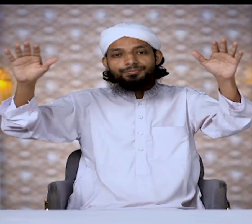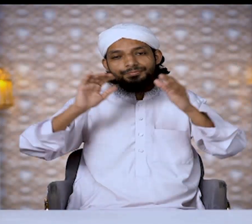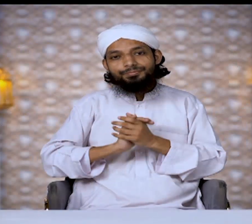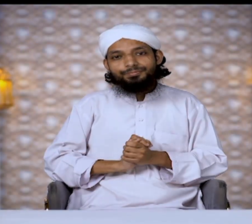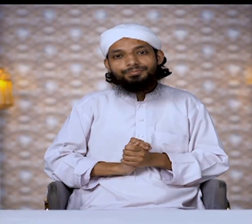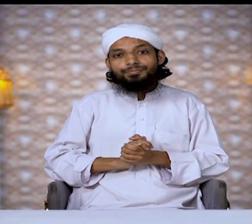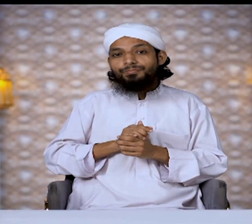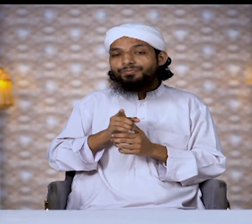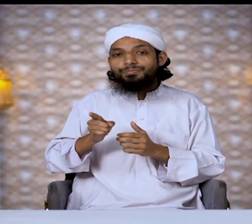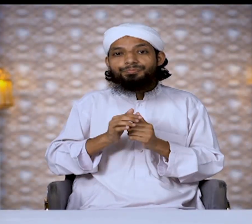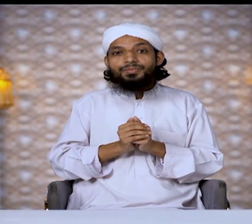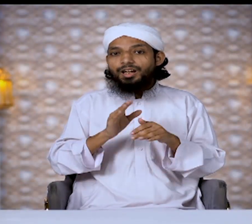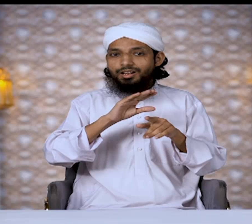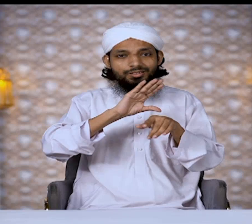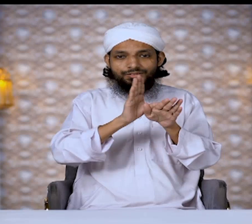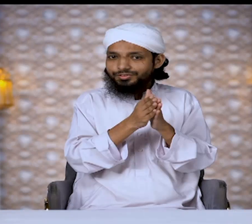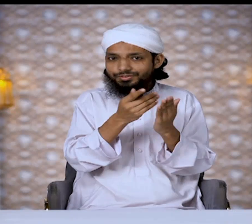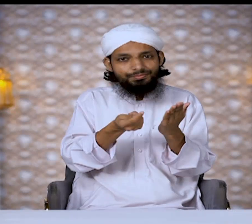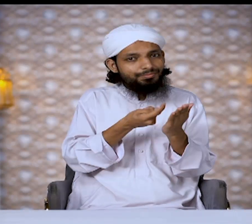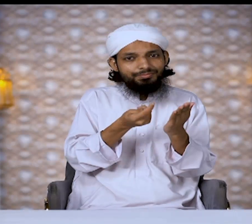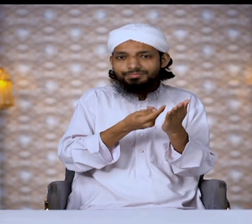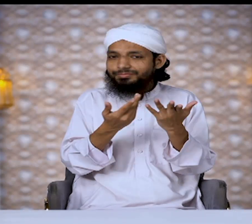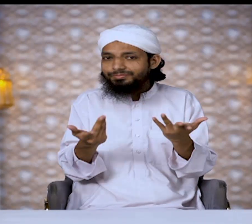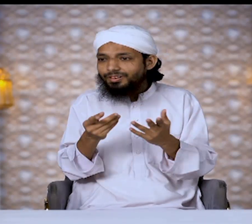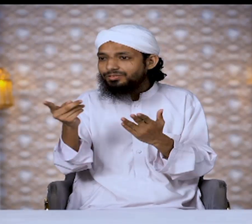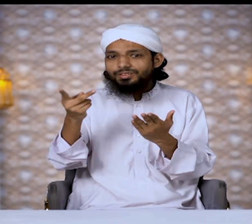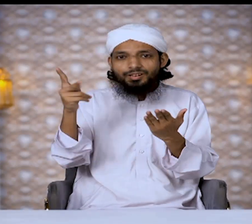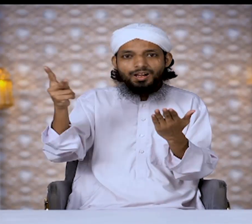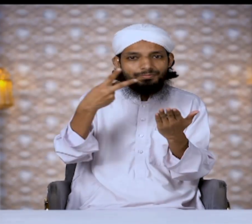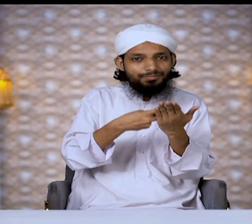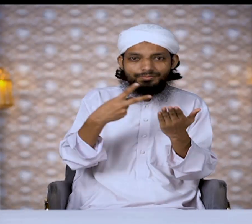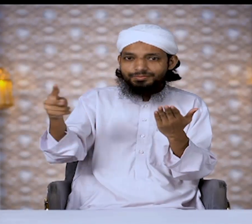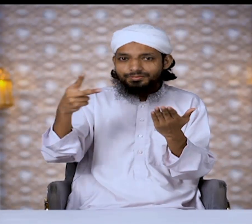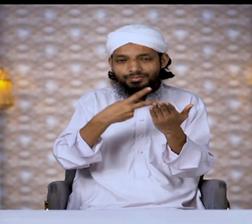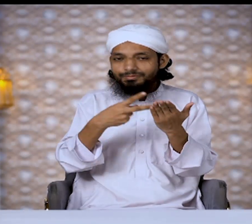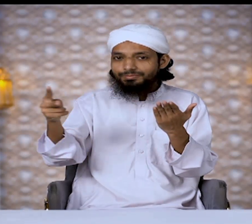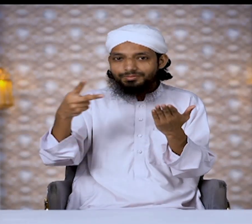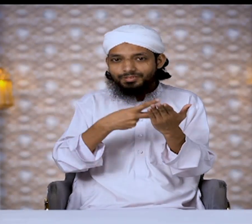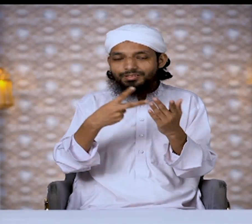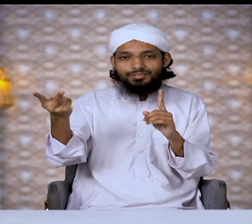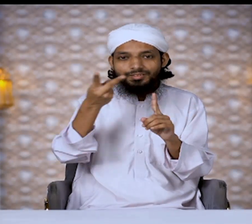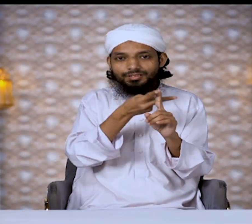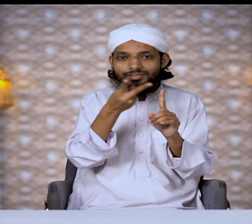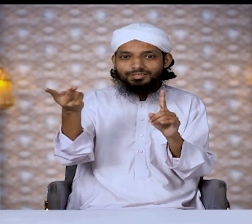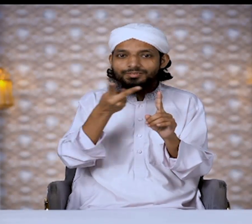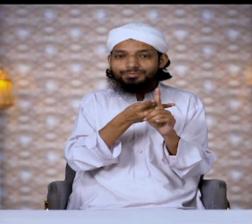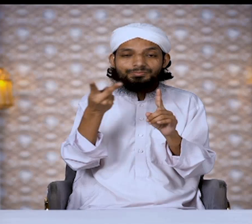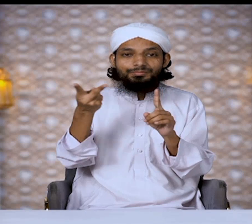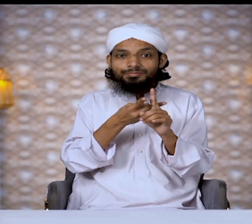کوئی رجسٹر تو تھا نہیں جس میں سب کا نام داخلہ کے وقت لکھ لیا جاتا، اور اگر تصانیف کے ذریعے آپ رحمۃ اللہ علیہ کے علوم و